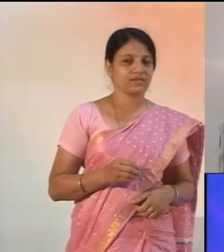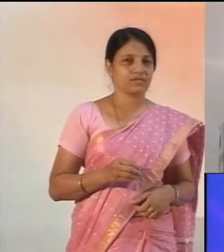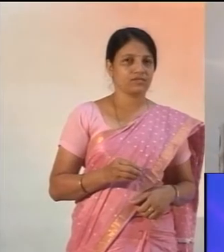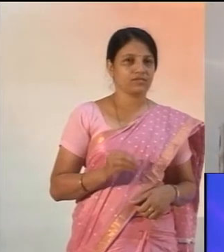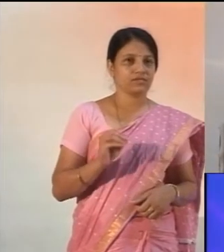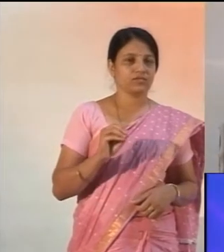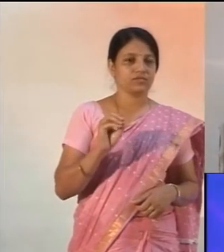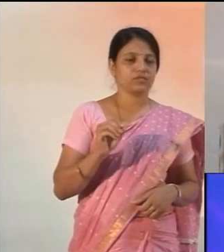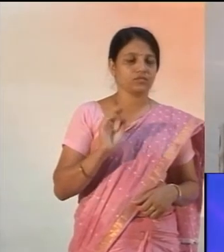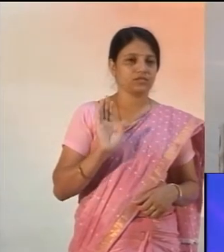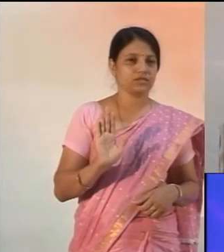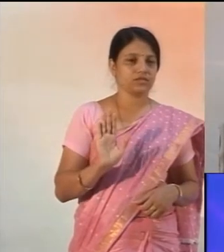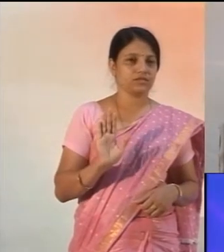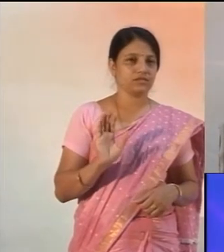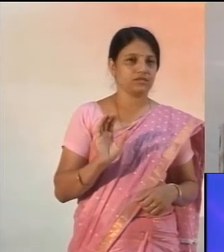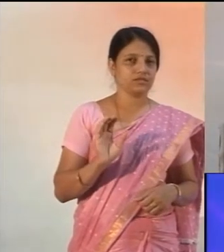ओम शांति।